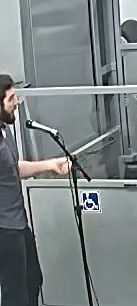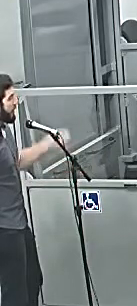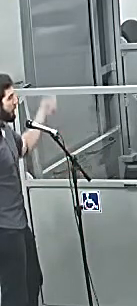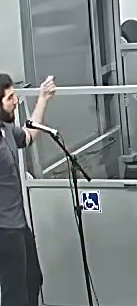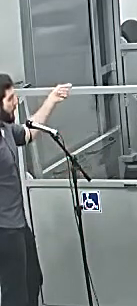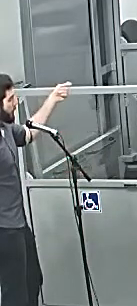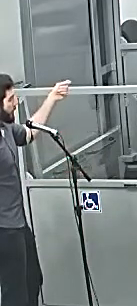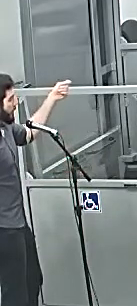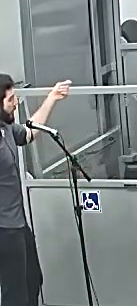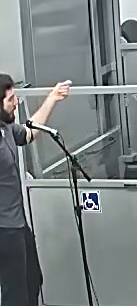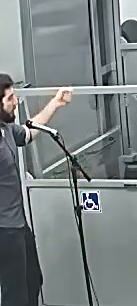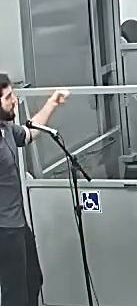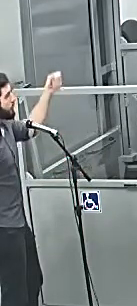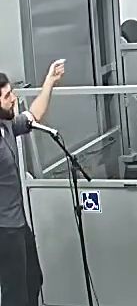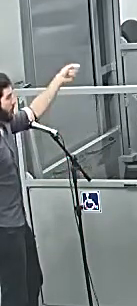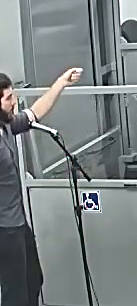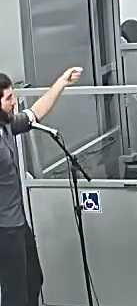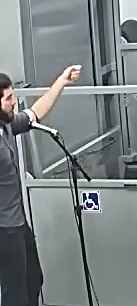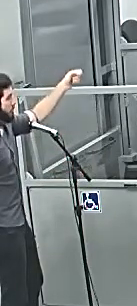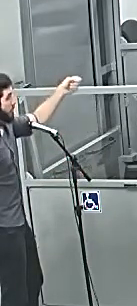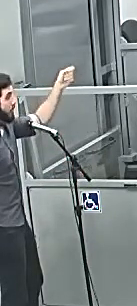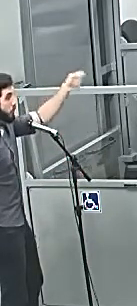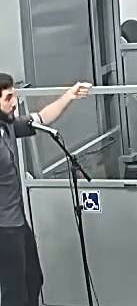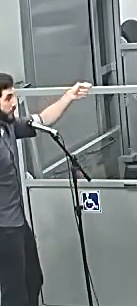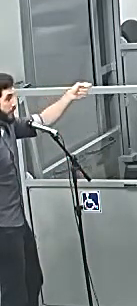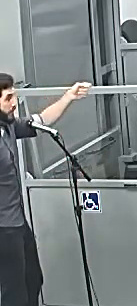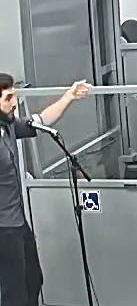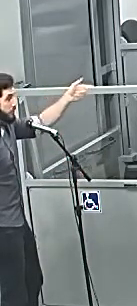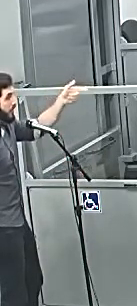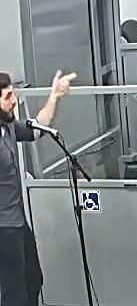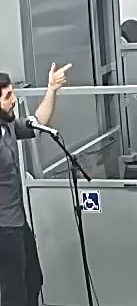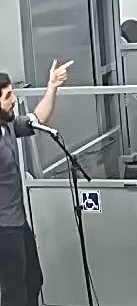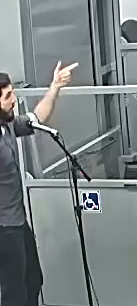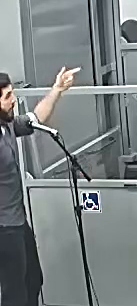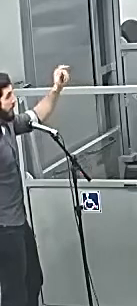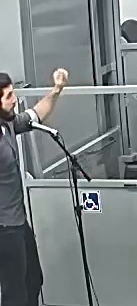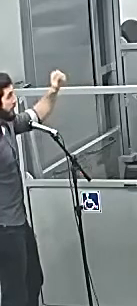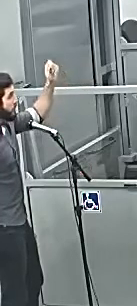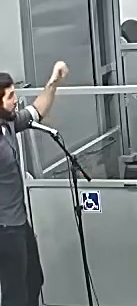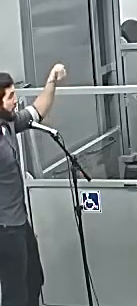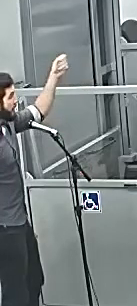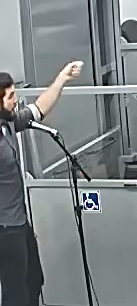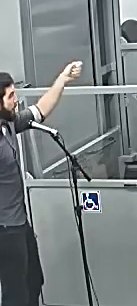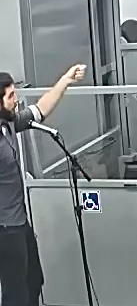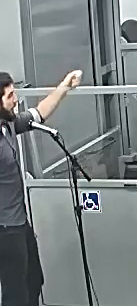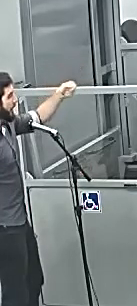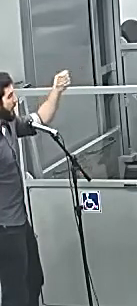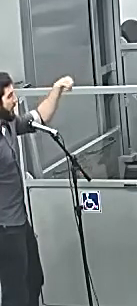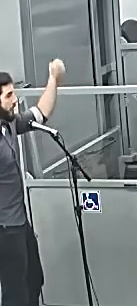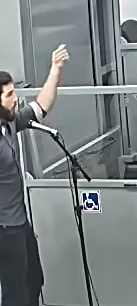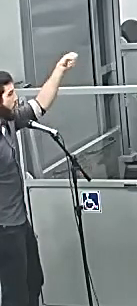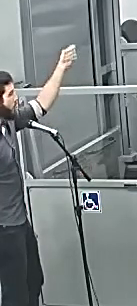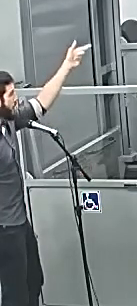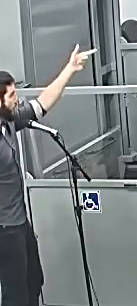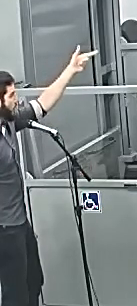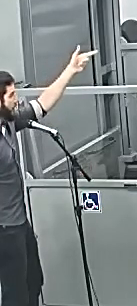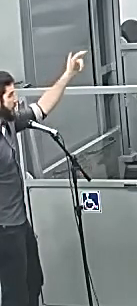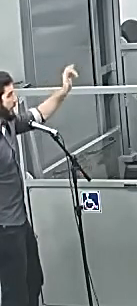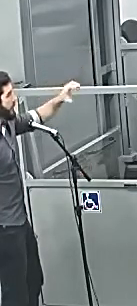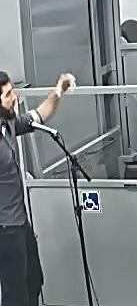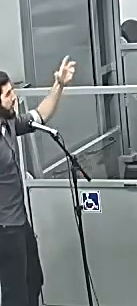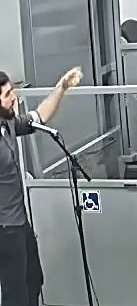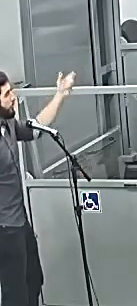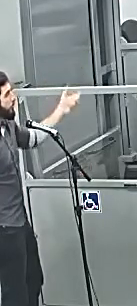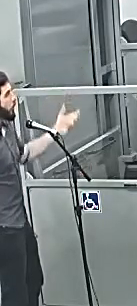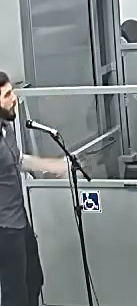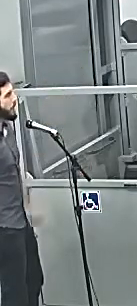integral no âmbito federal junto com o congresso nacional e aos ministérios para tanto entender porque que rumo tomar um